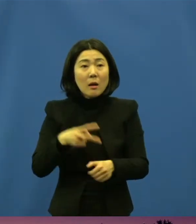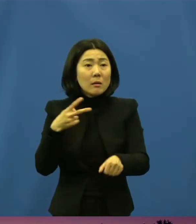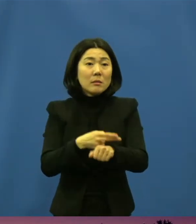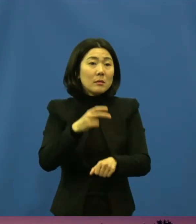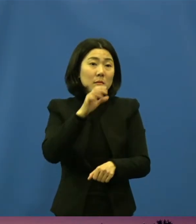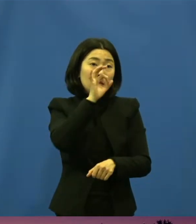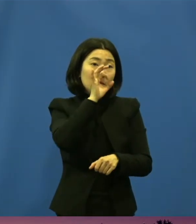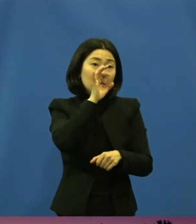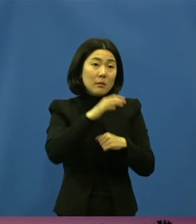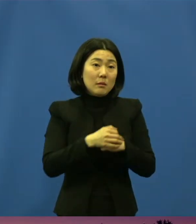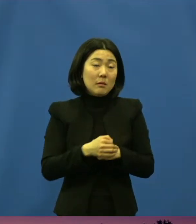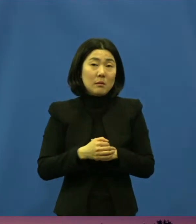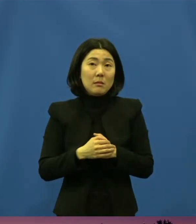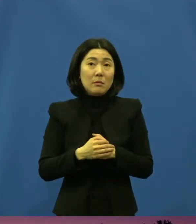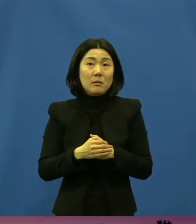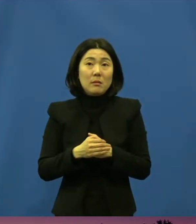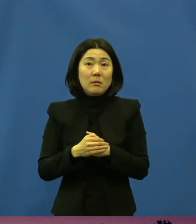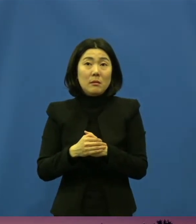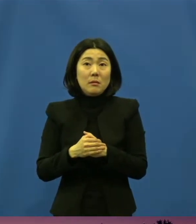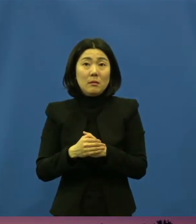길들여지지 않으면